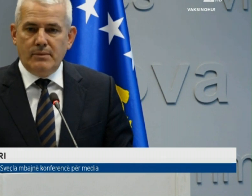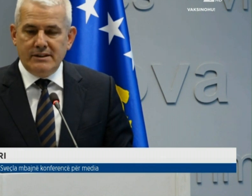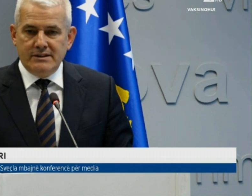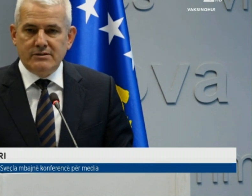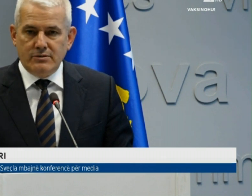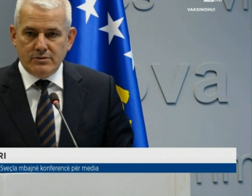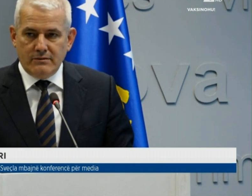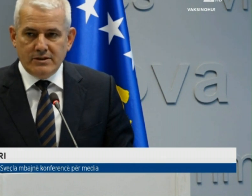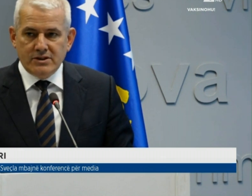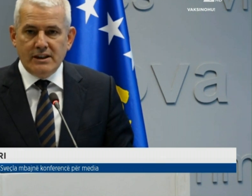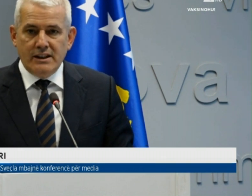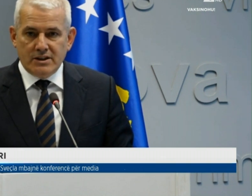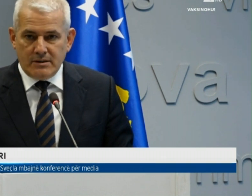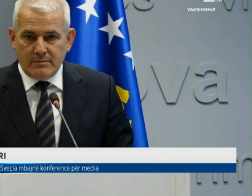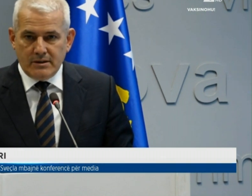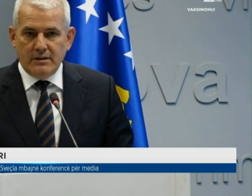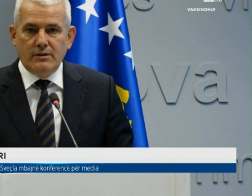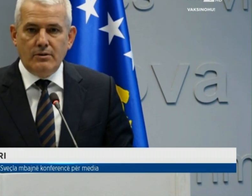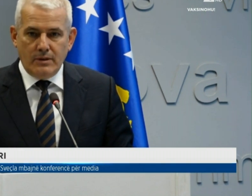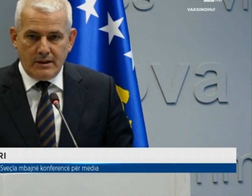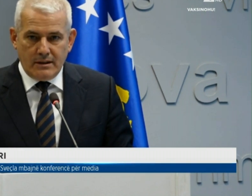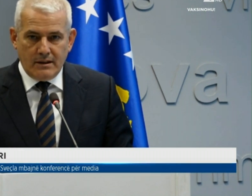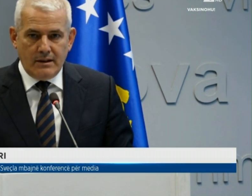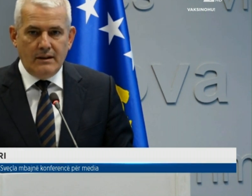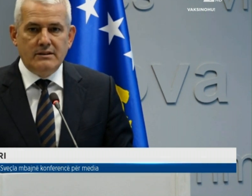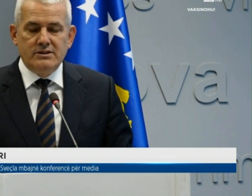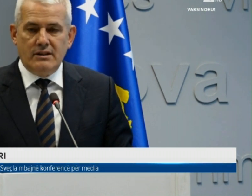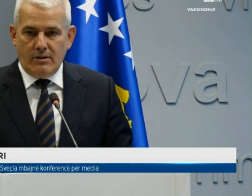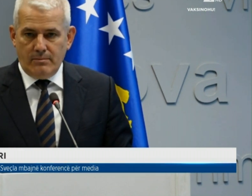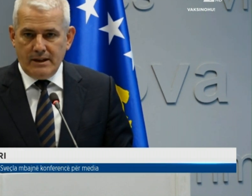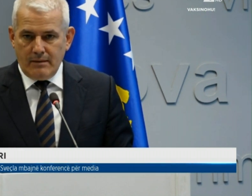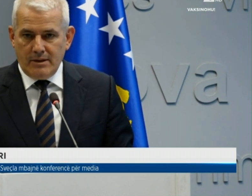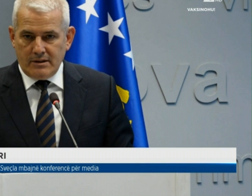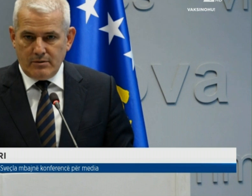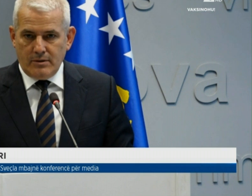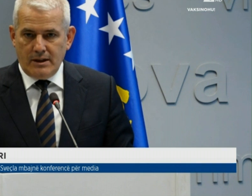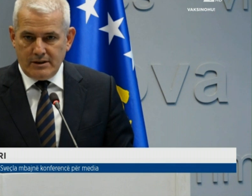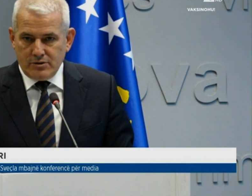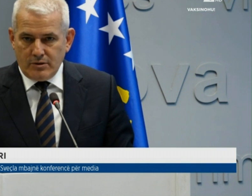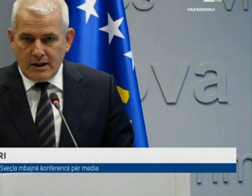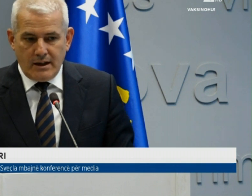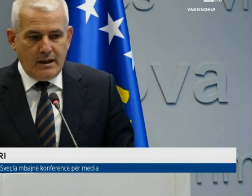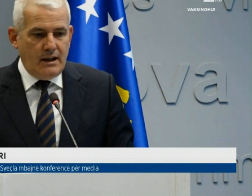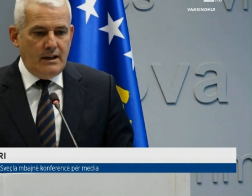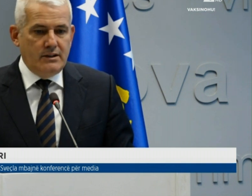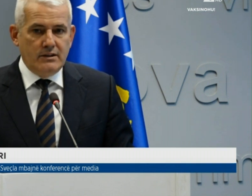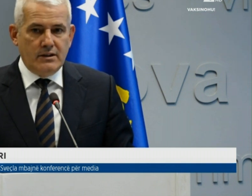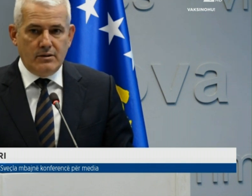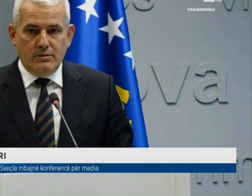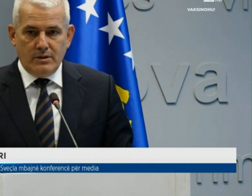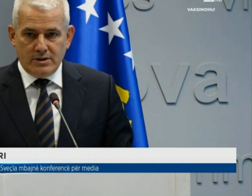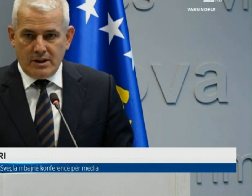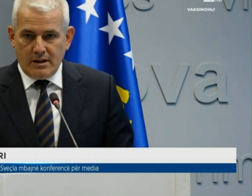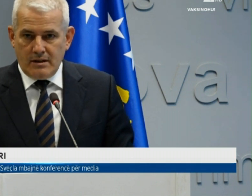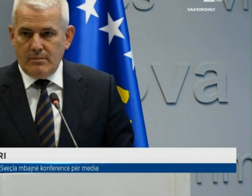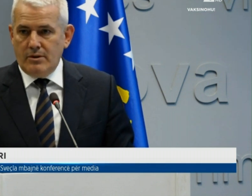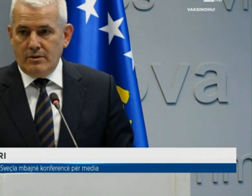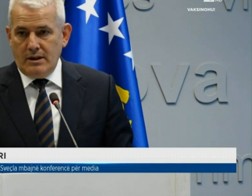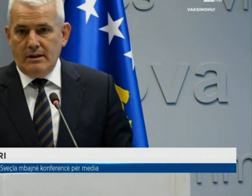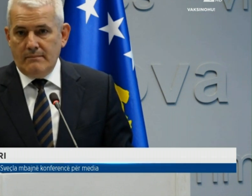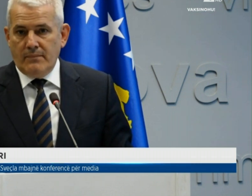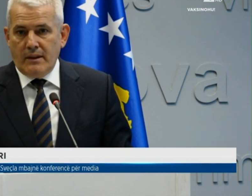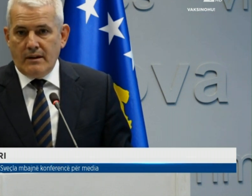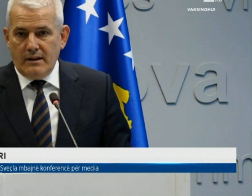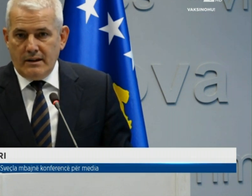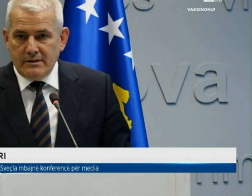njësitë e policisë Kosovës që lirshëm të kryenin të gjitha obligimet e tyre ligjore, e një ndër to është edhe